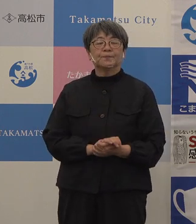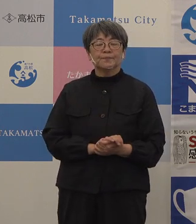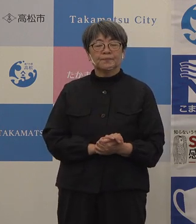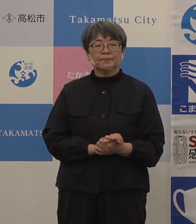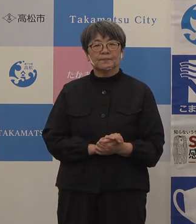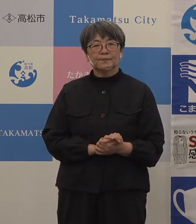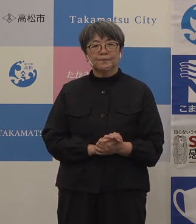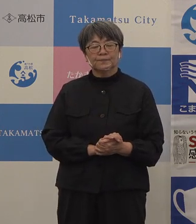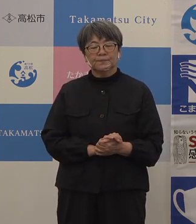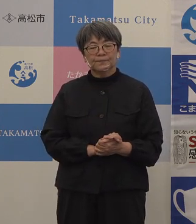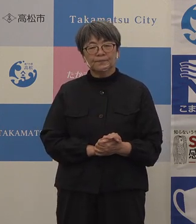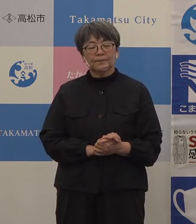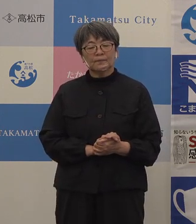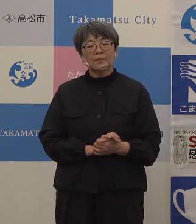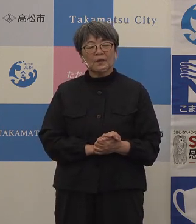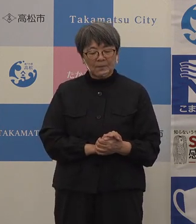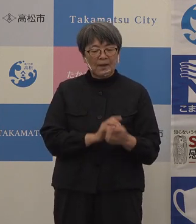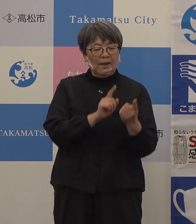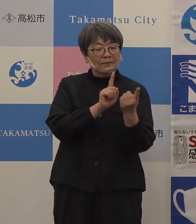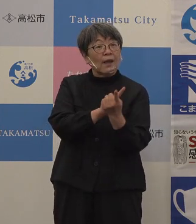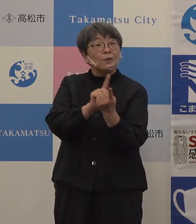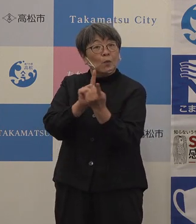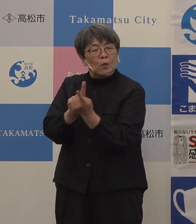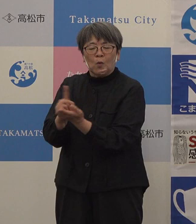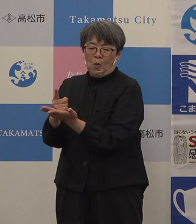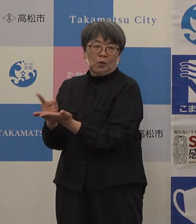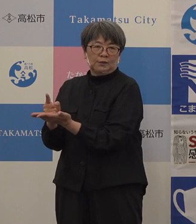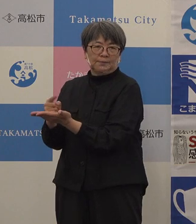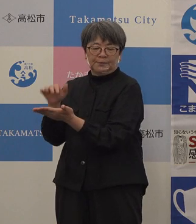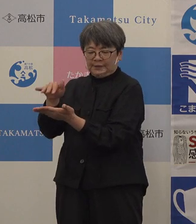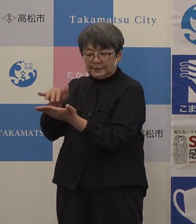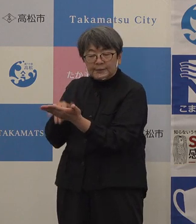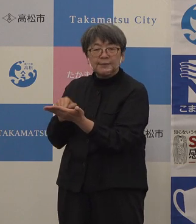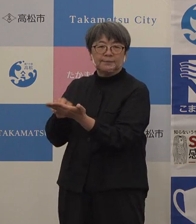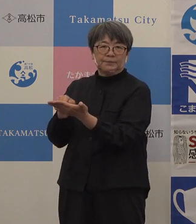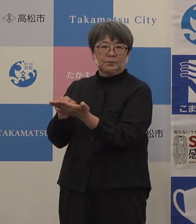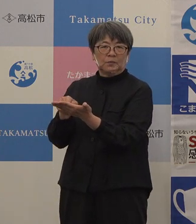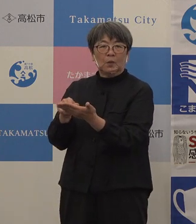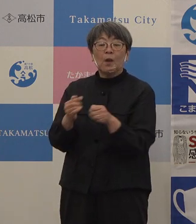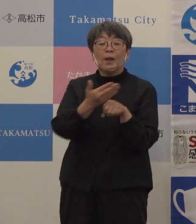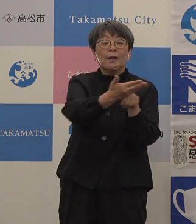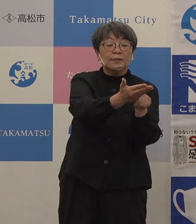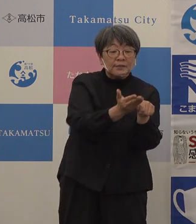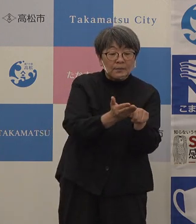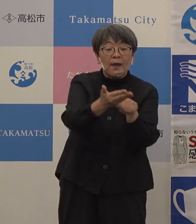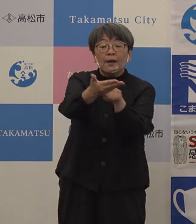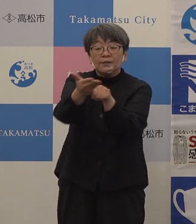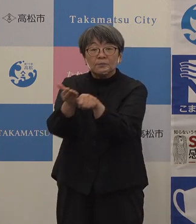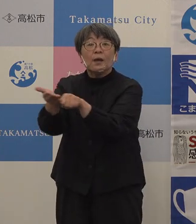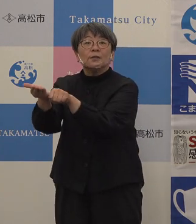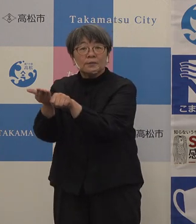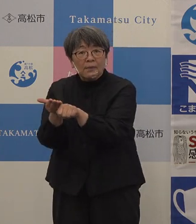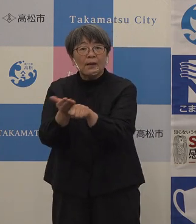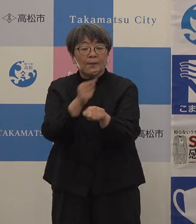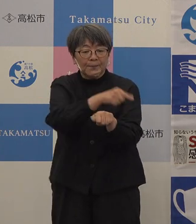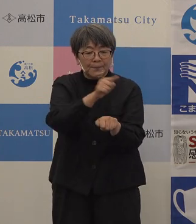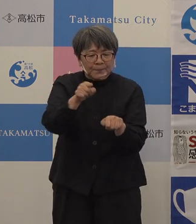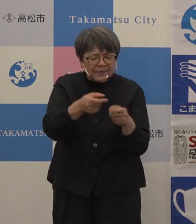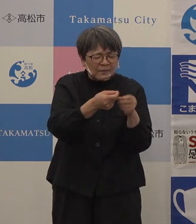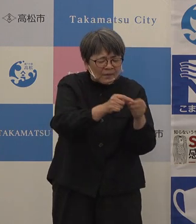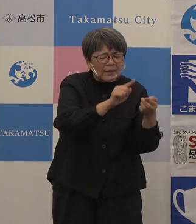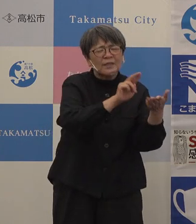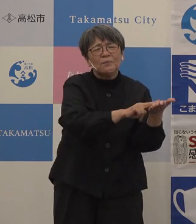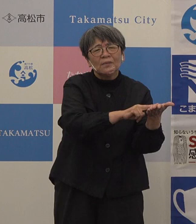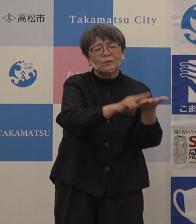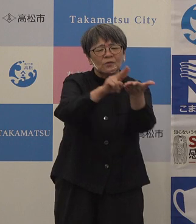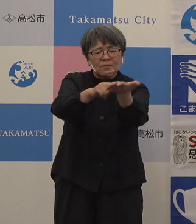この対応指針というのはそれぞれの島ごとにきめ細かな形で